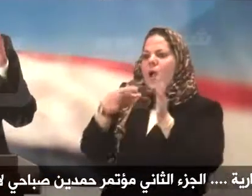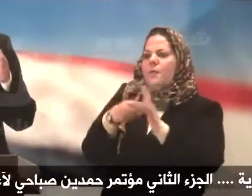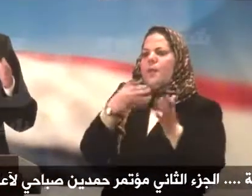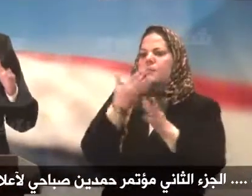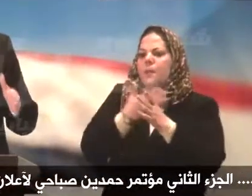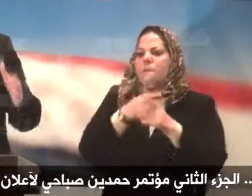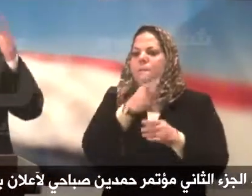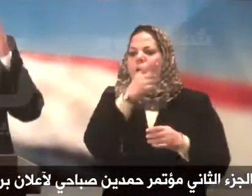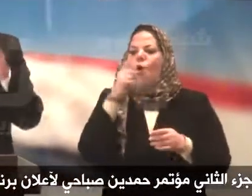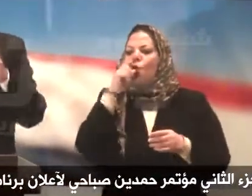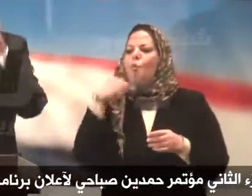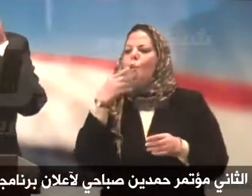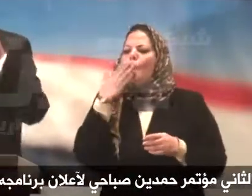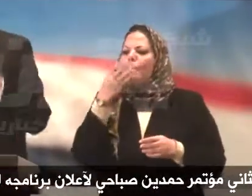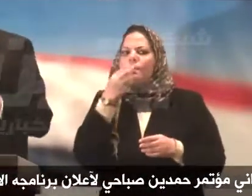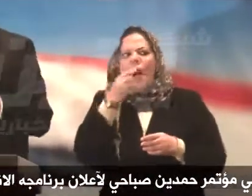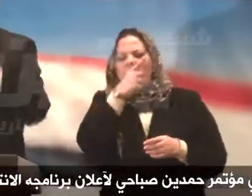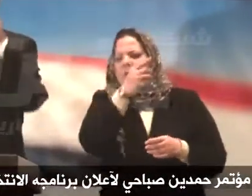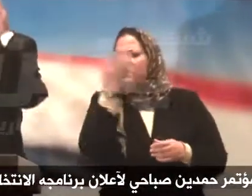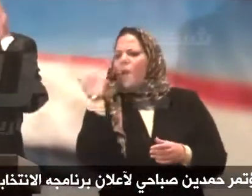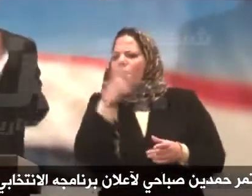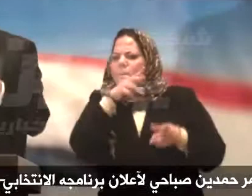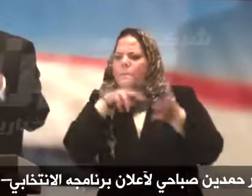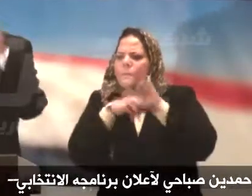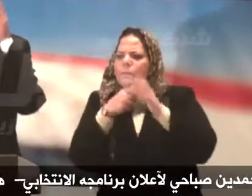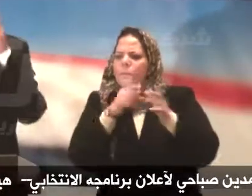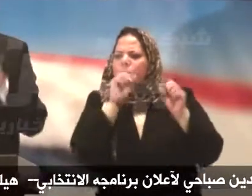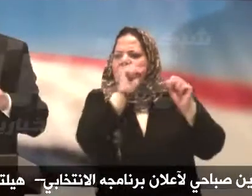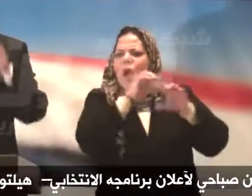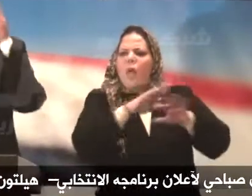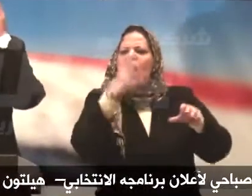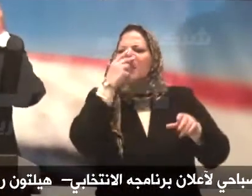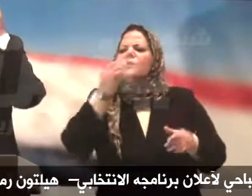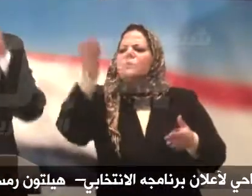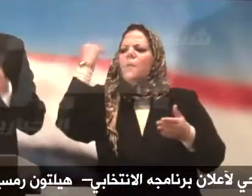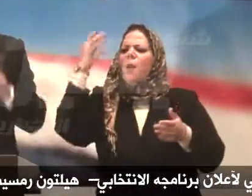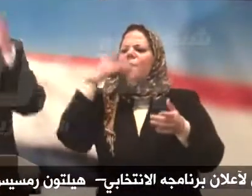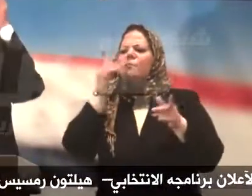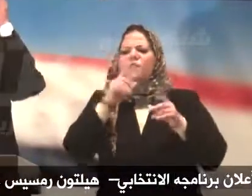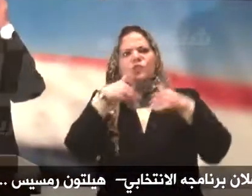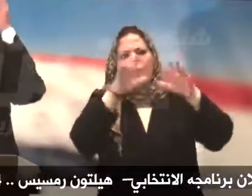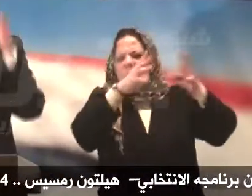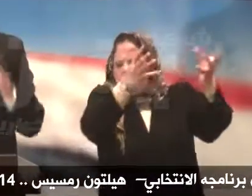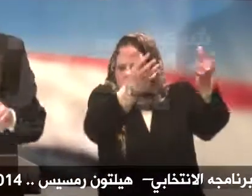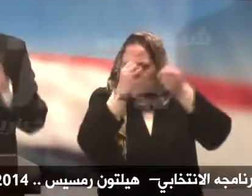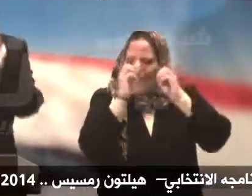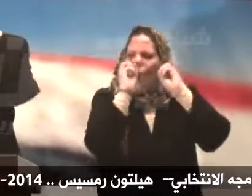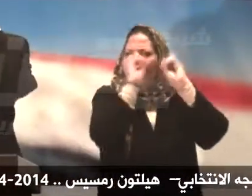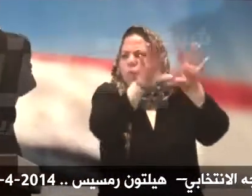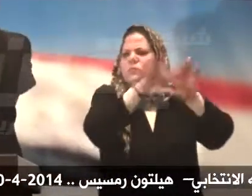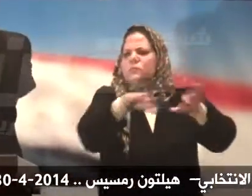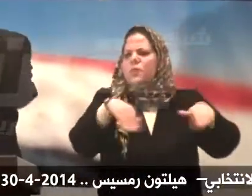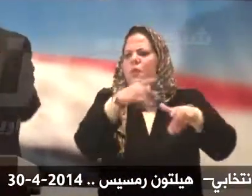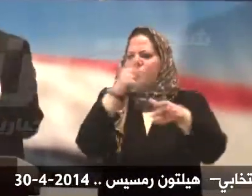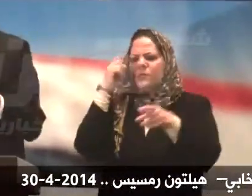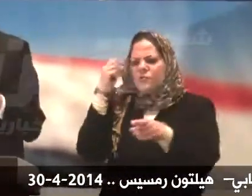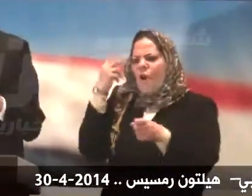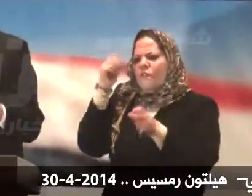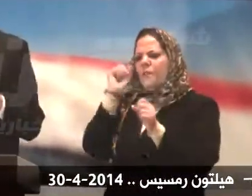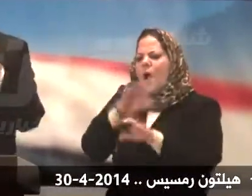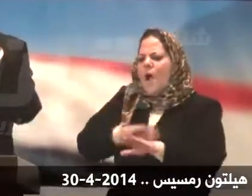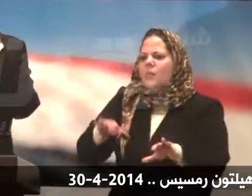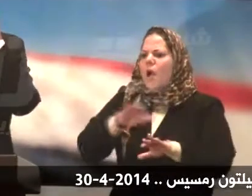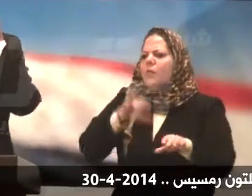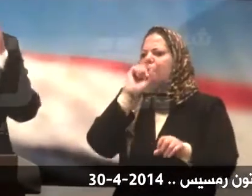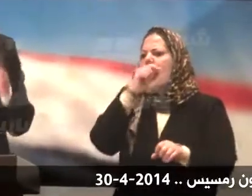من النوبة حقهم في العودة الى قراهم القديمة كما كانت باسمائها وثقافتها